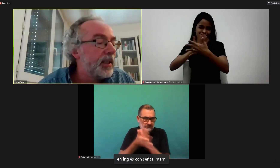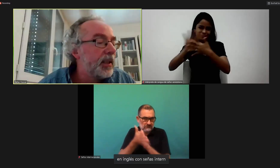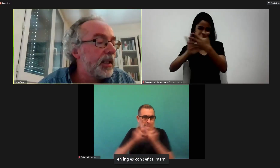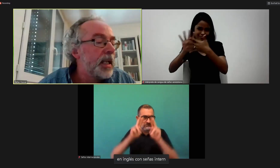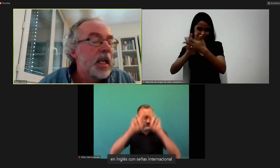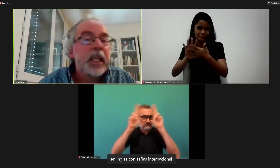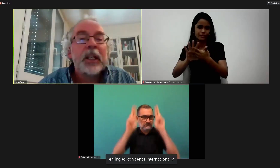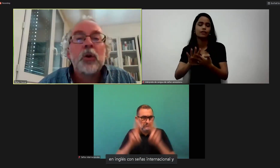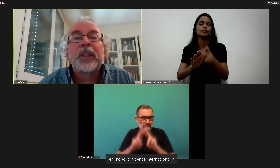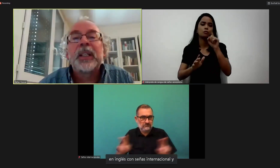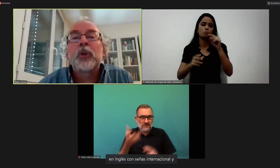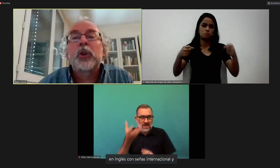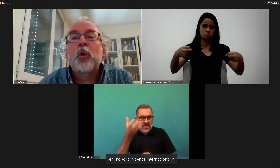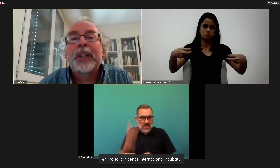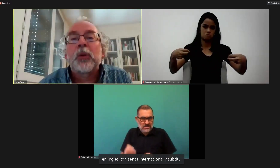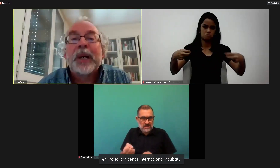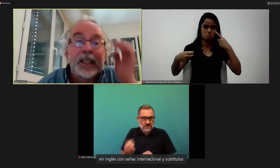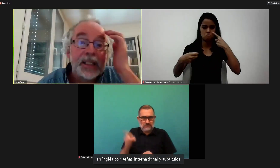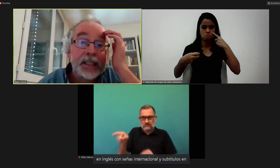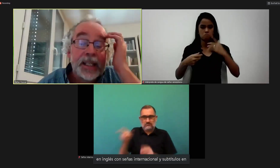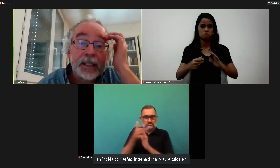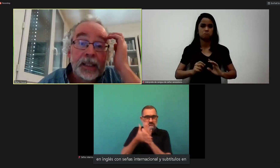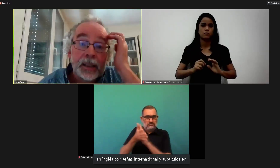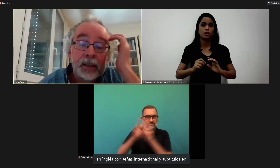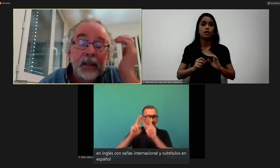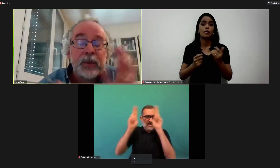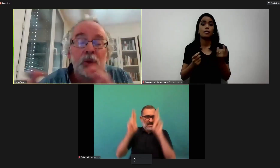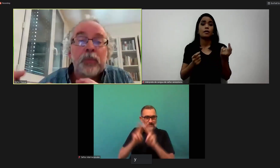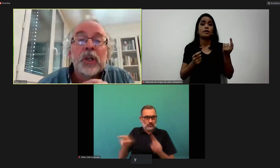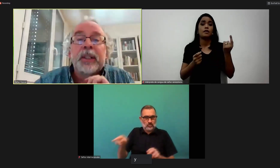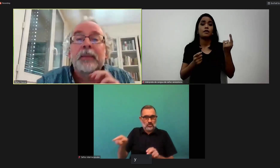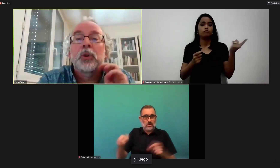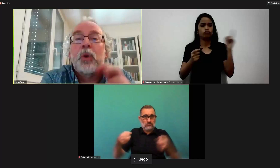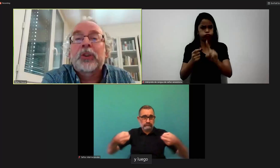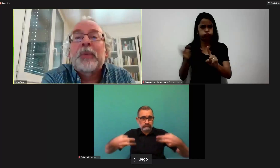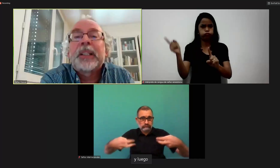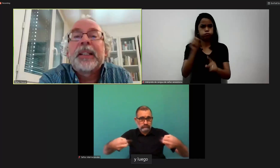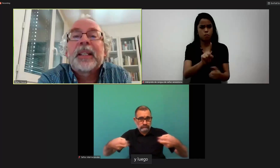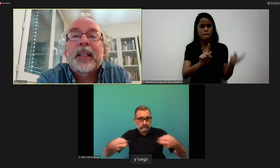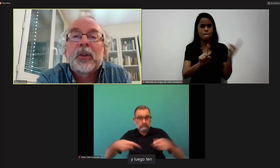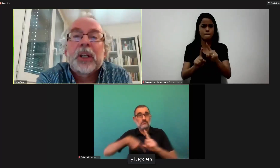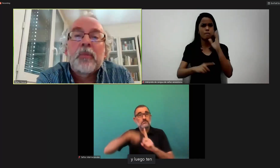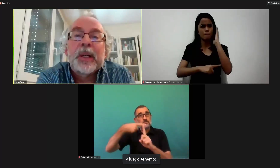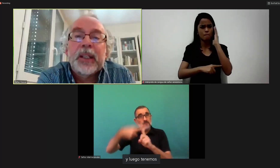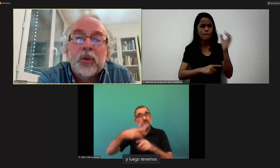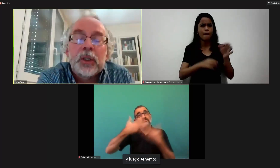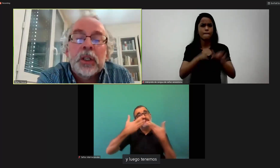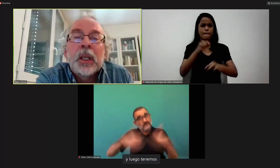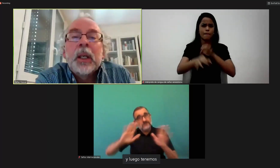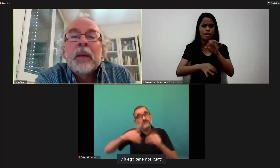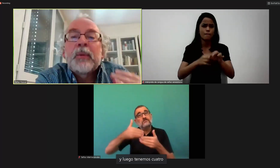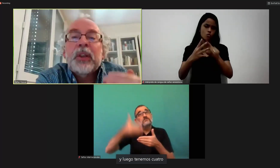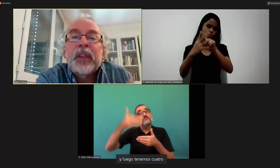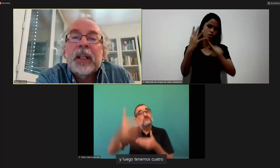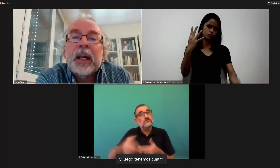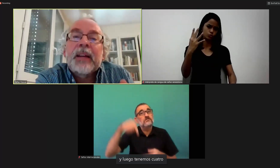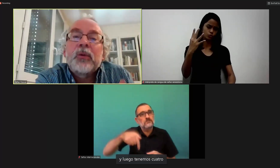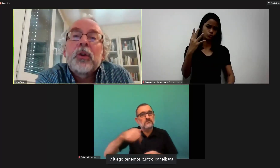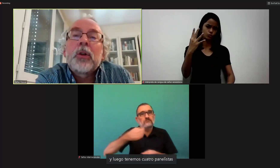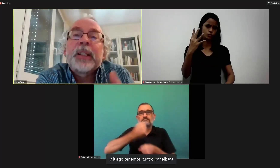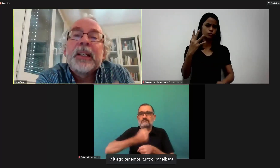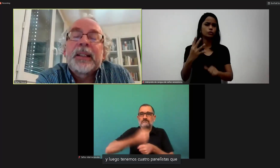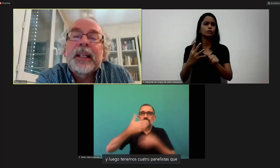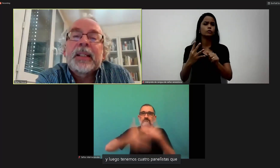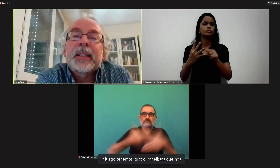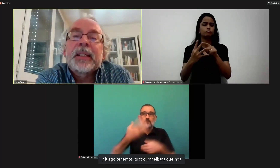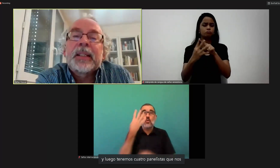seguir desde ahí. Y luego tenemos 4 panelistas. Si habéis visto el programa, tenemos 4 panelistas que nos acompañan hoy. Vamos a hacer a